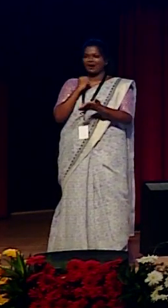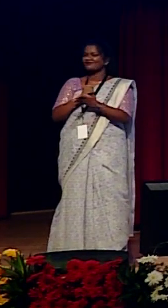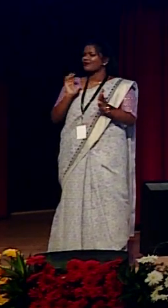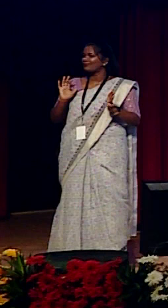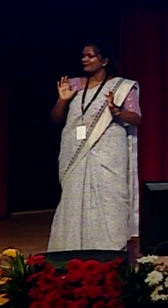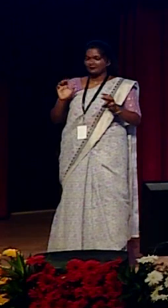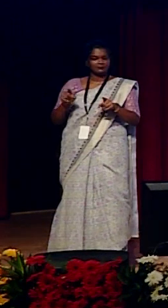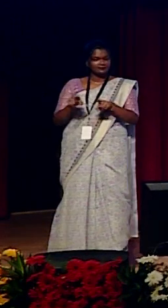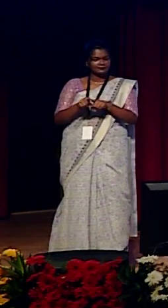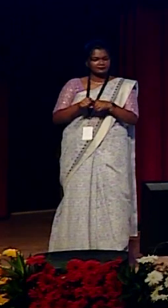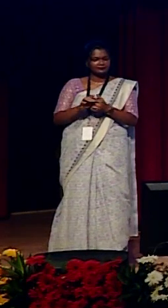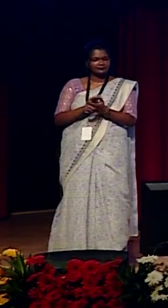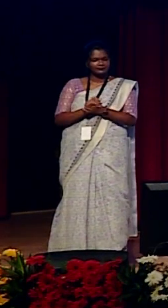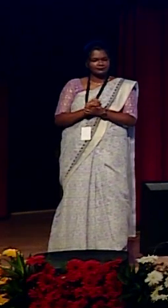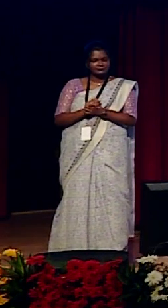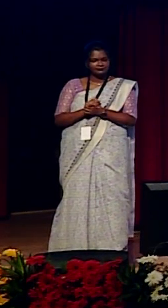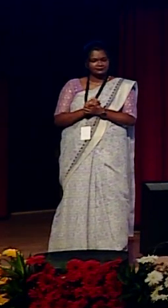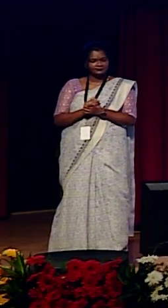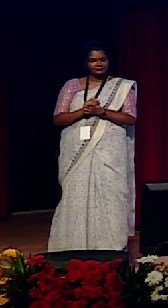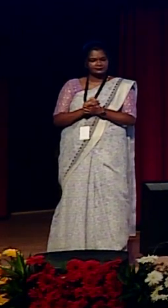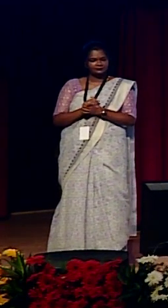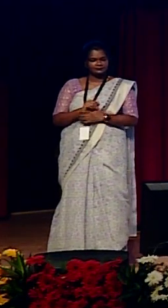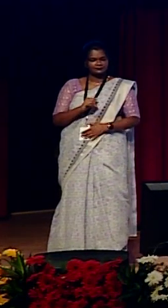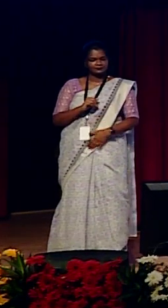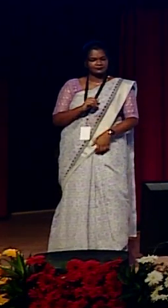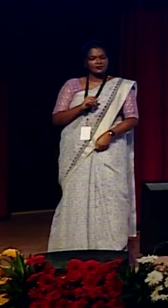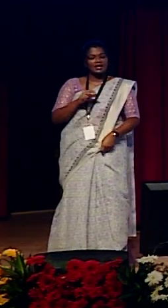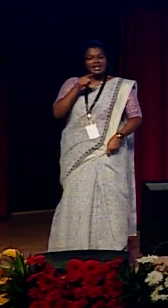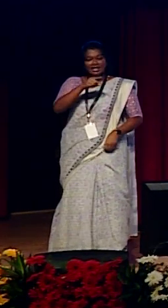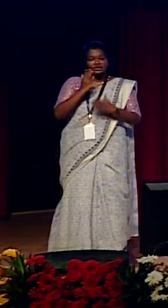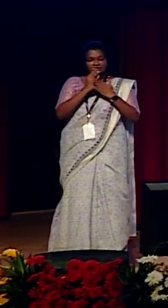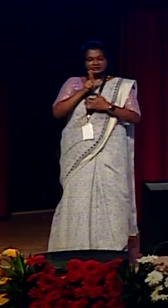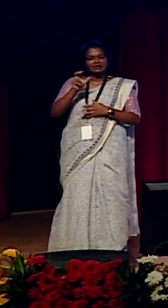हाँ एक साउंड आना चाहिए कि हाँ आपने जो डाला है ये कंफर्म हुआ है। साउंड